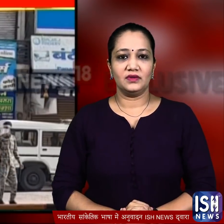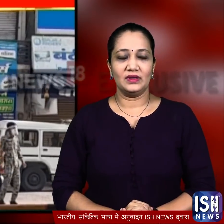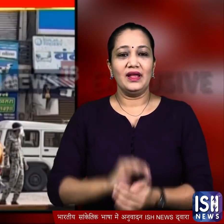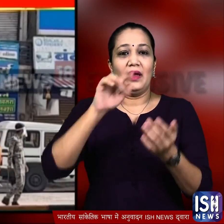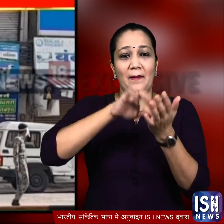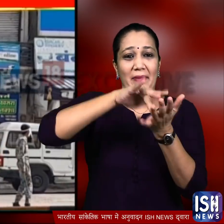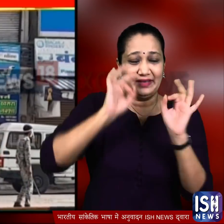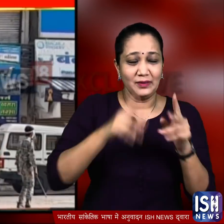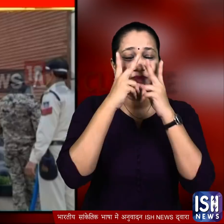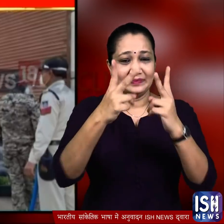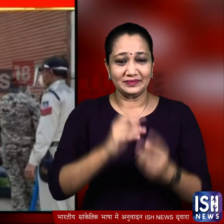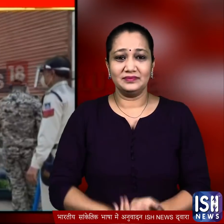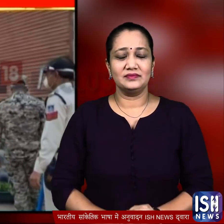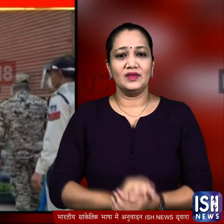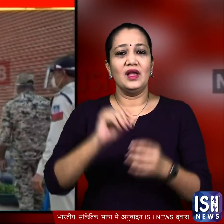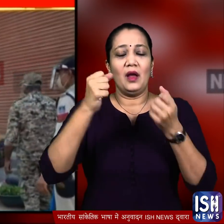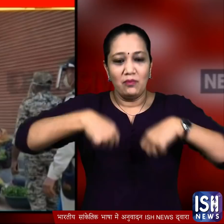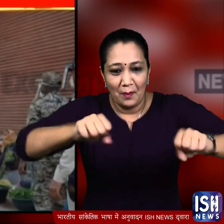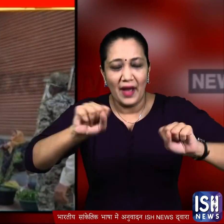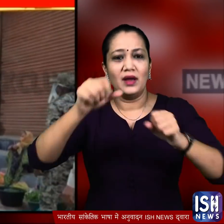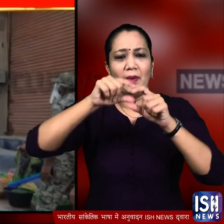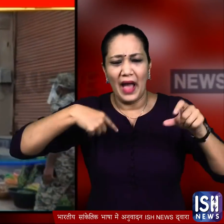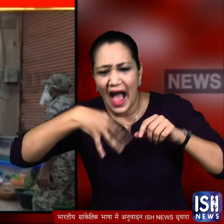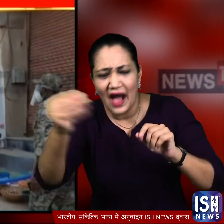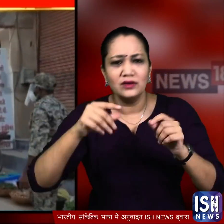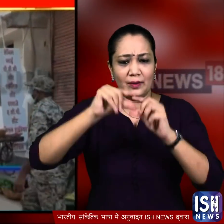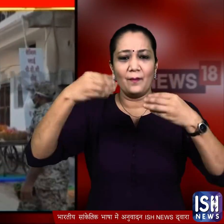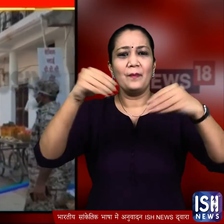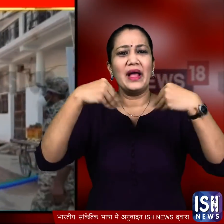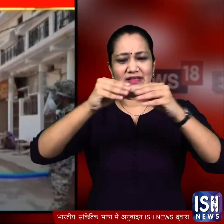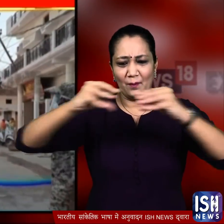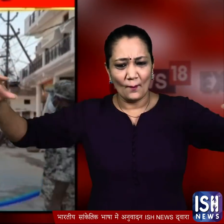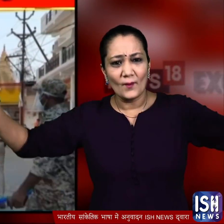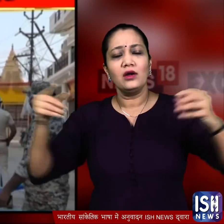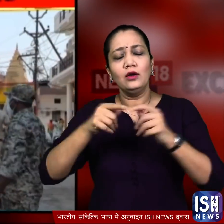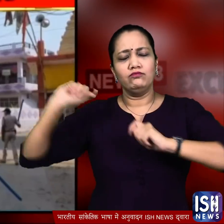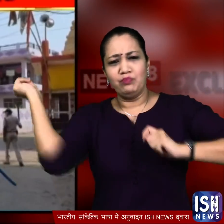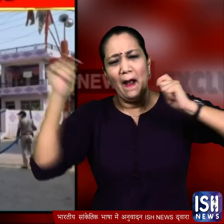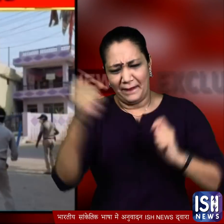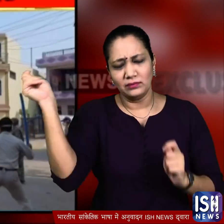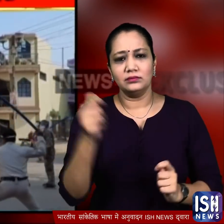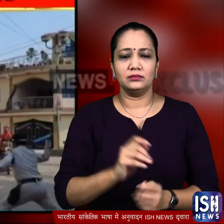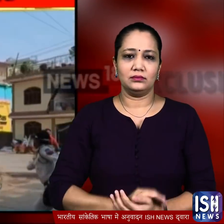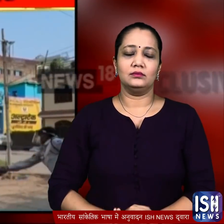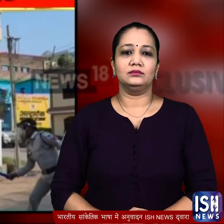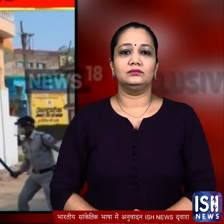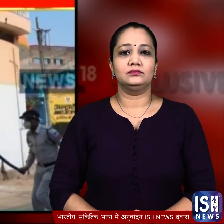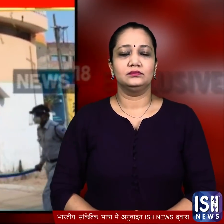मंडला से जो तस्वीरें सामने आई, उनमें एक तस्वीर में पुलिस मोटरसाइकिलों से बाहर निकलने वालों पर प्लास्टिक की पाइप बरसाती नजर आई।